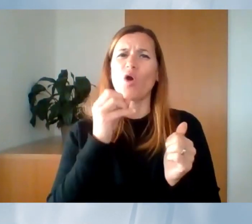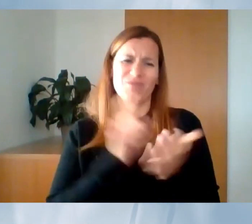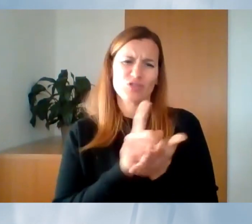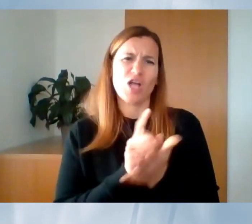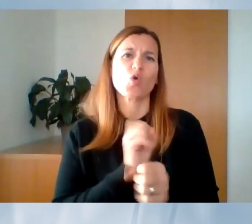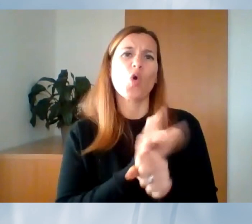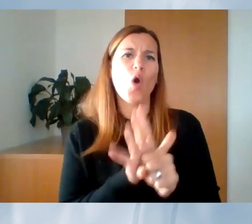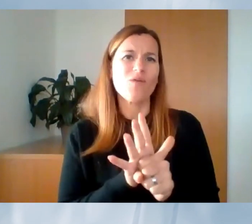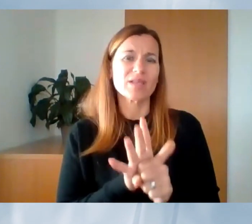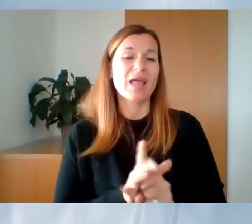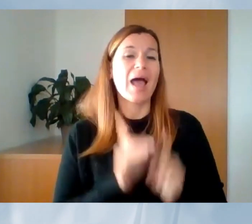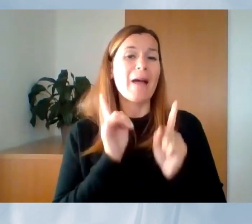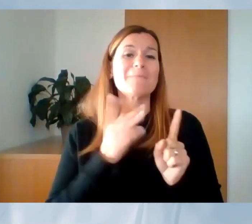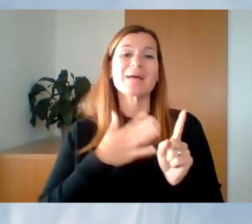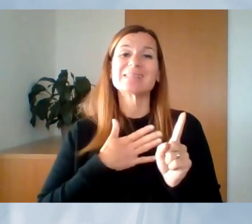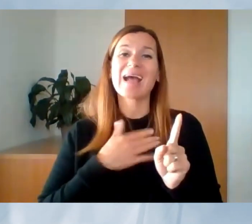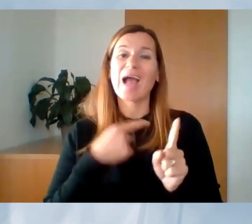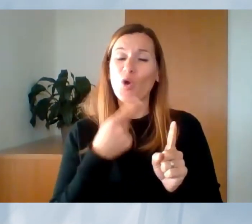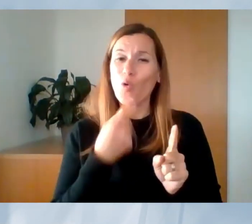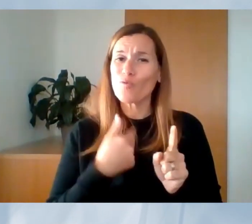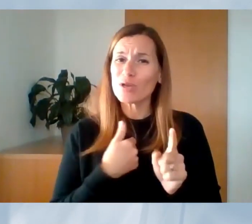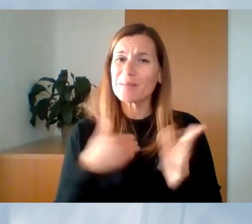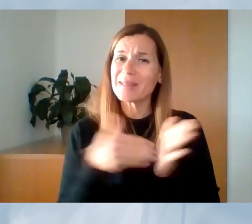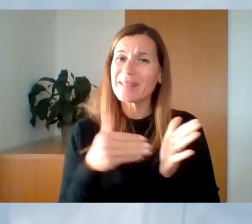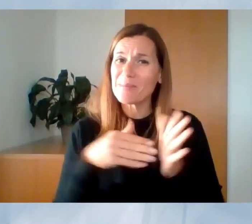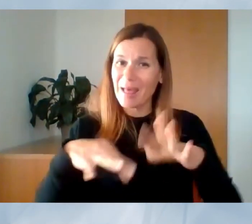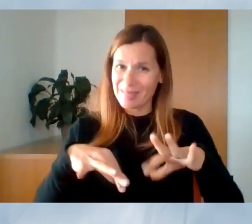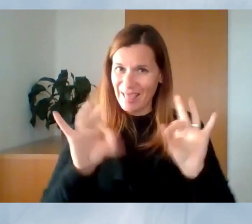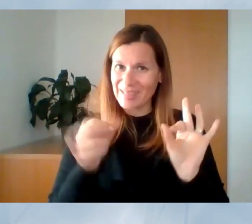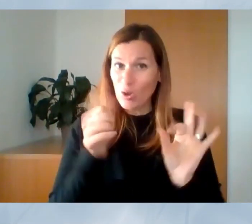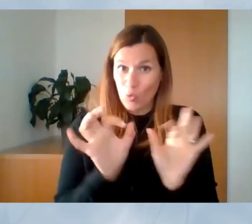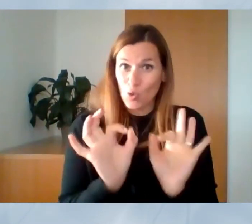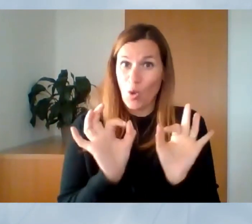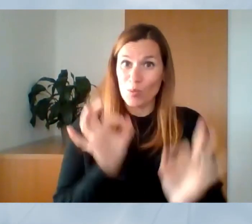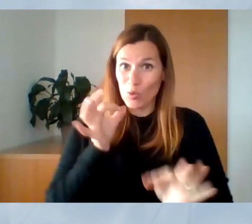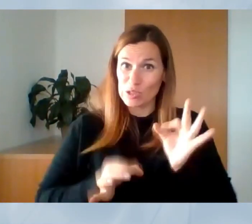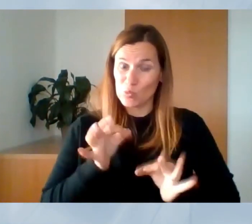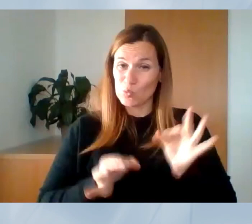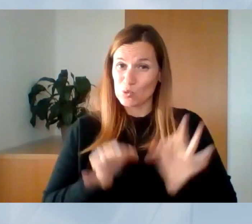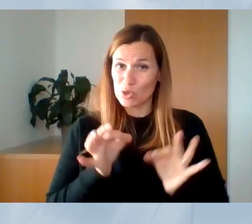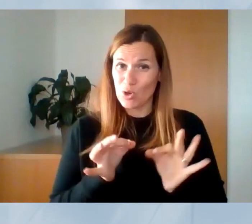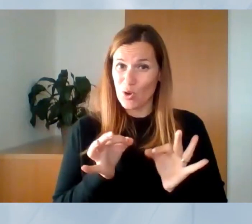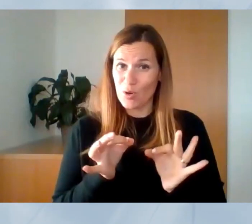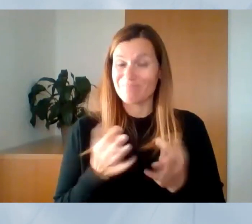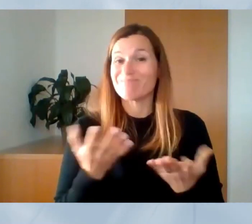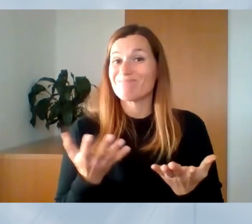zlasti, ampak zakaj poudarjam, dajmo najdeti v spominu eno dobro